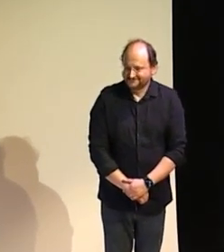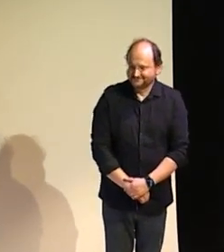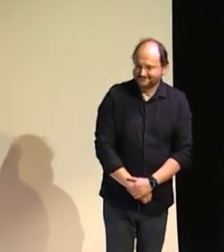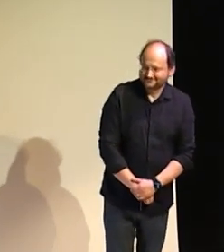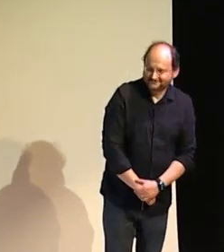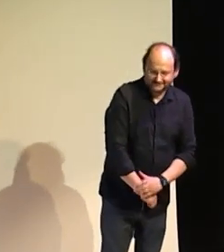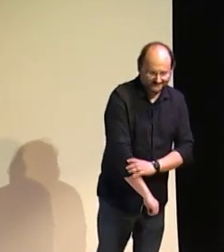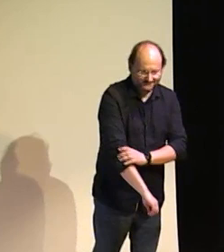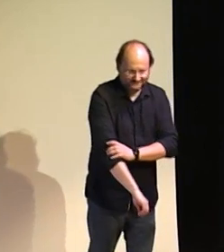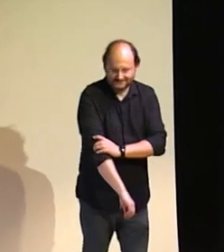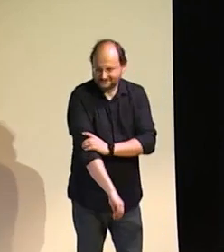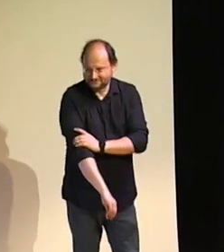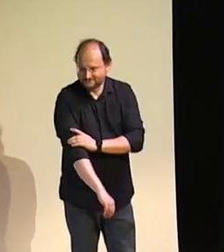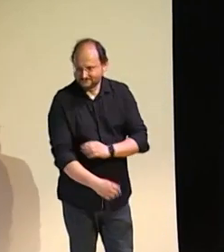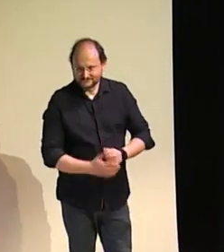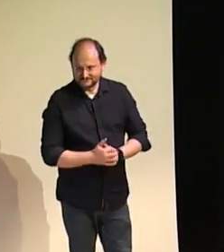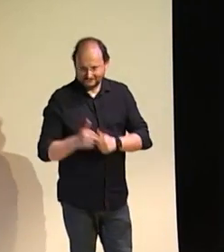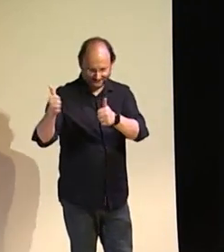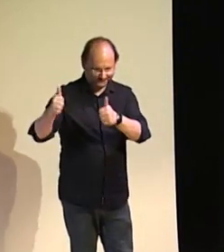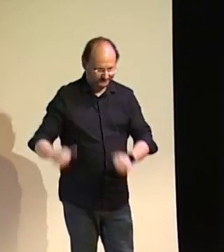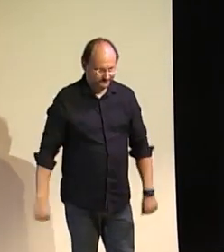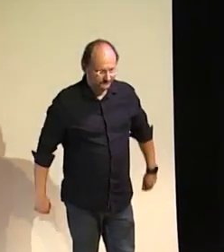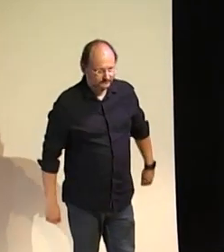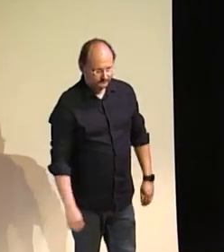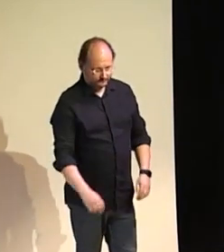au fait d'utiliser ces signes méthodiques pour apprendre le français.